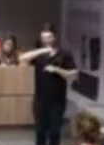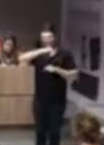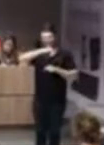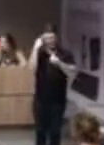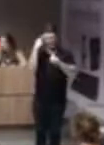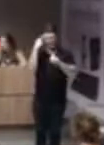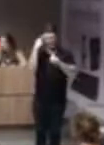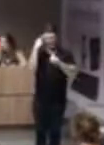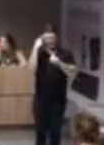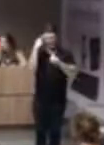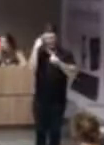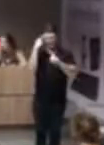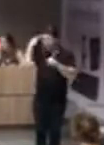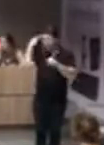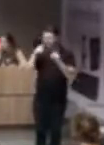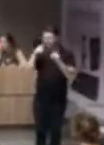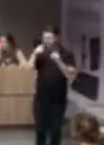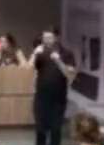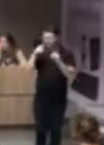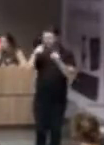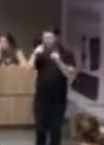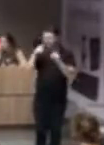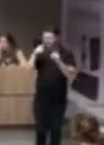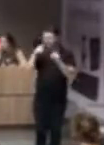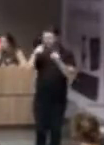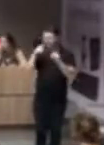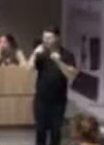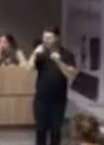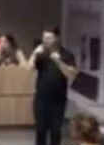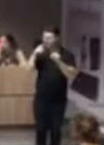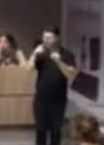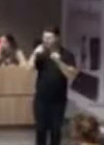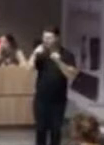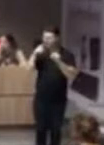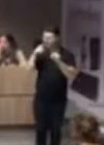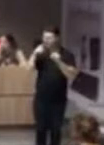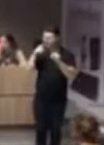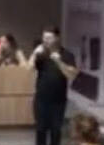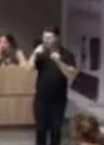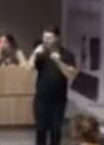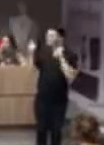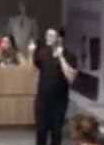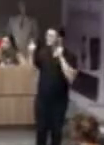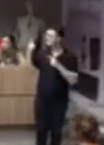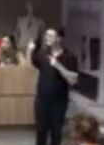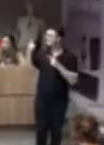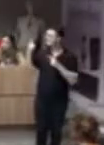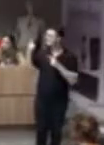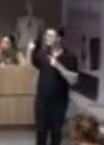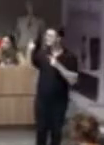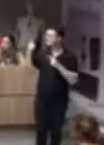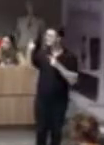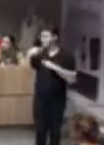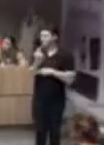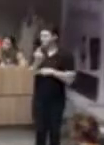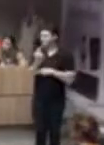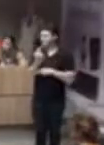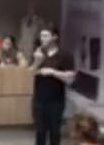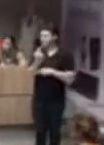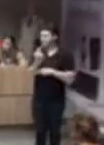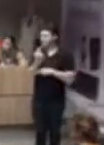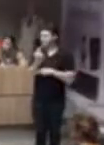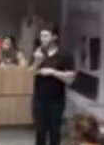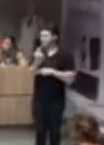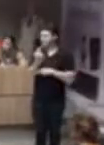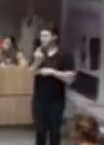rapidamente. Aqui talvez fique ruim para vocês verem. Mas veja, nós podemos afirmar que falta